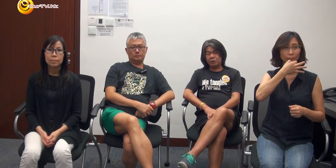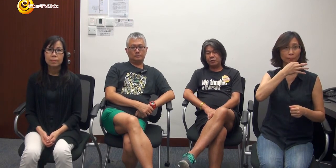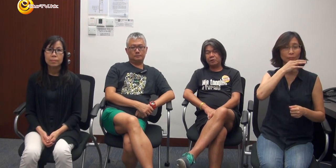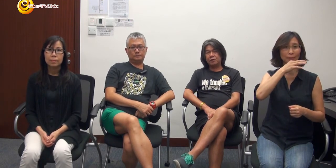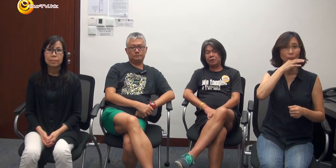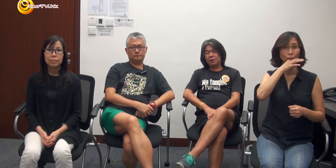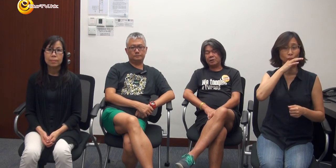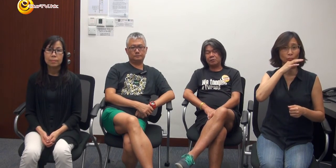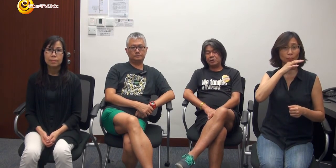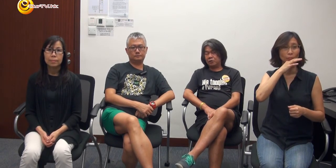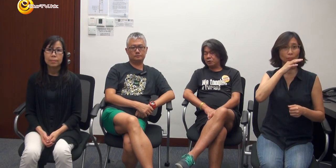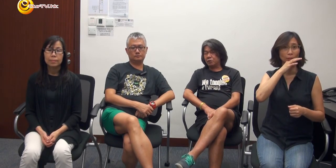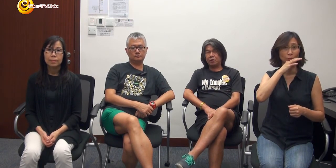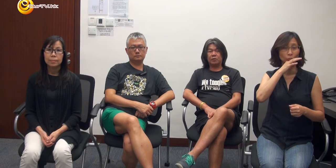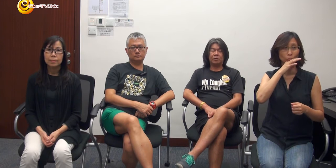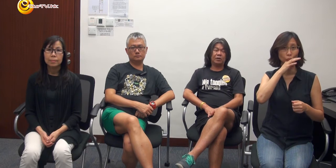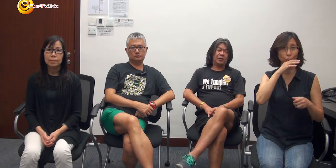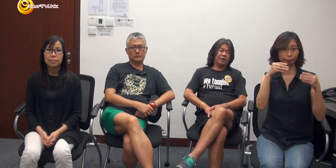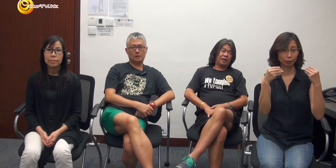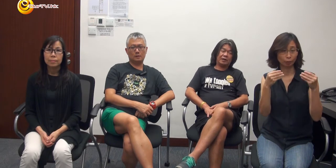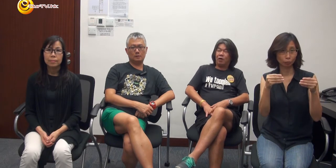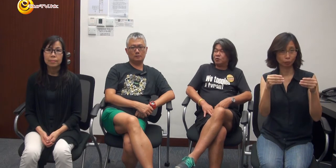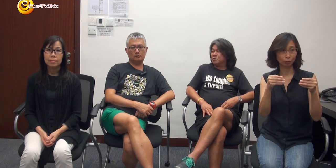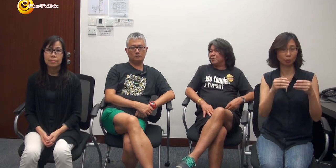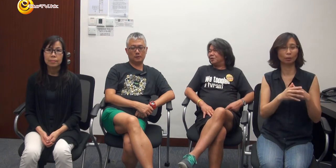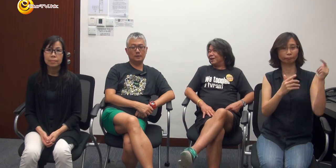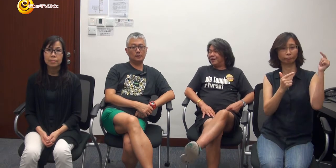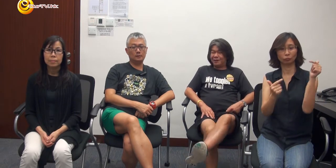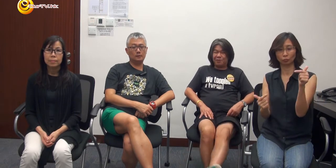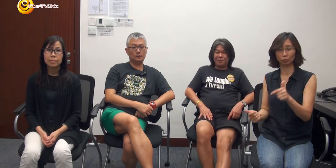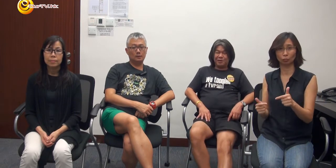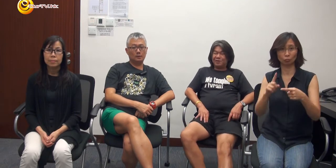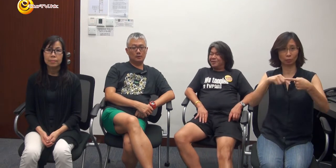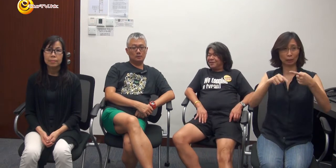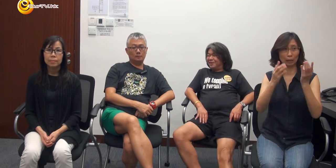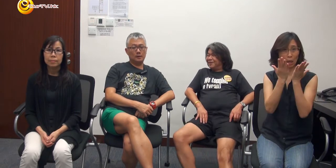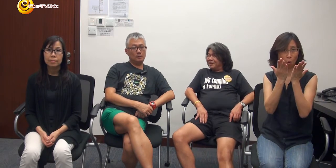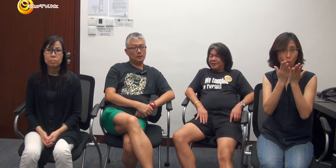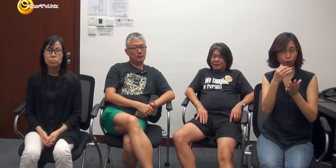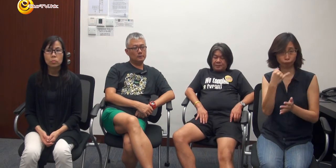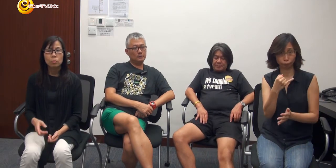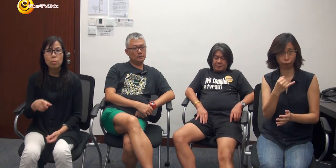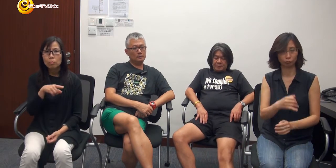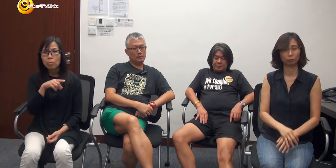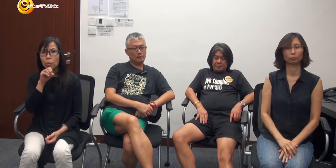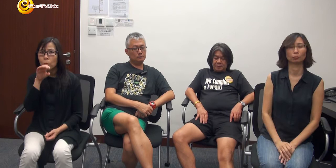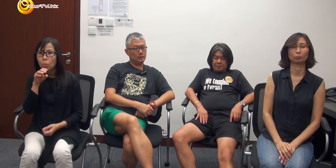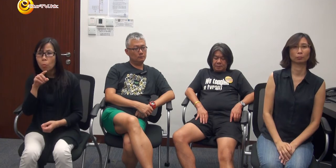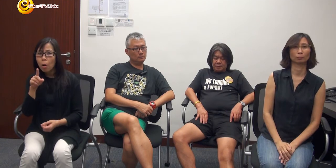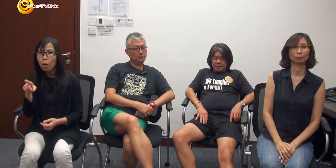幼兒園幼稚園到 大學 都唔掂啊！而家係咯，火燒。 同埋你話曾德成搞唔掂青